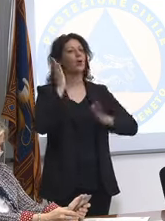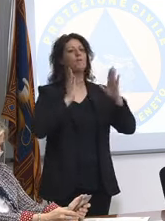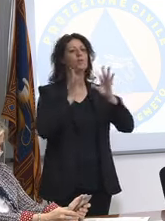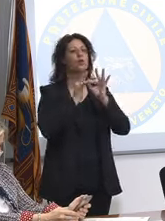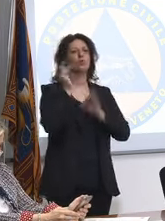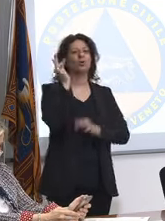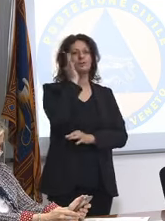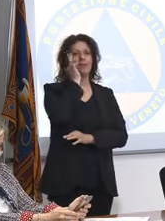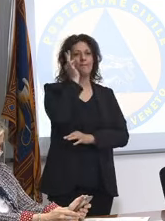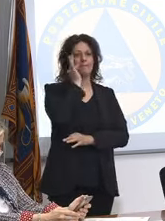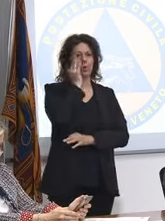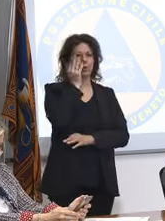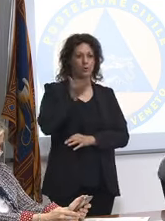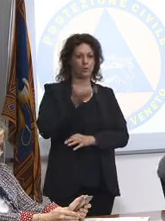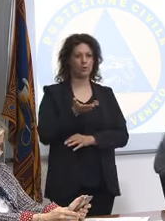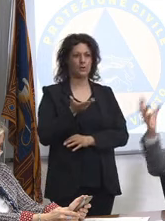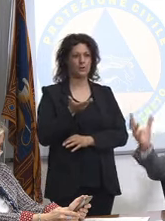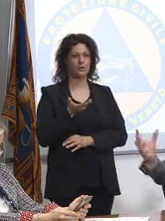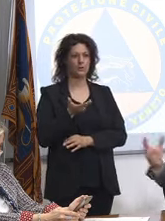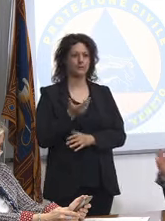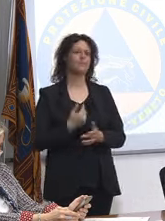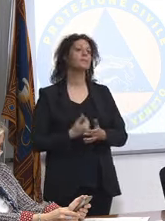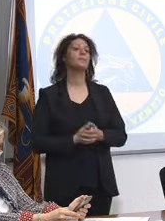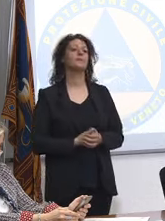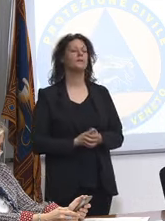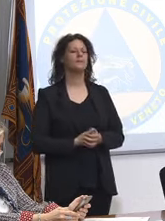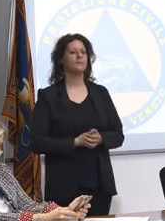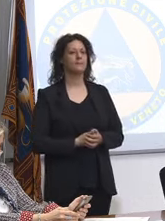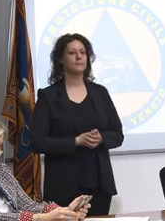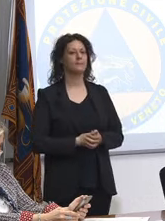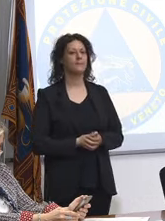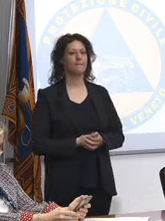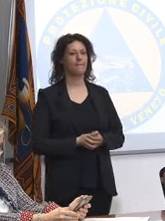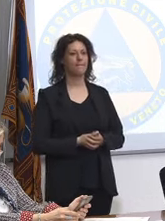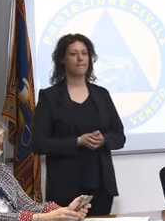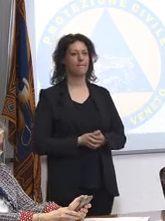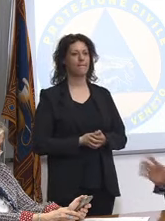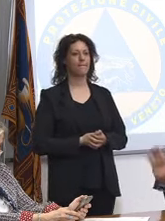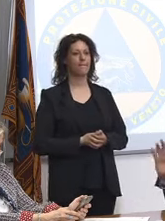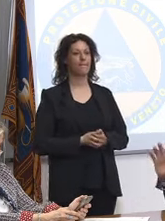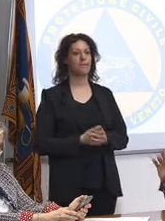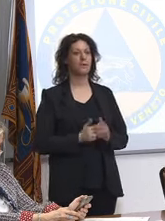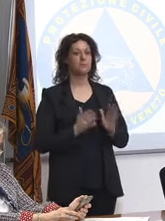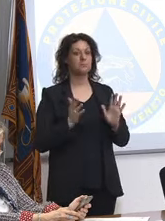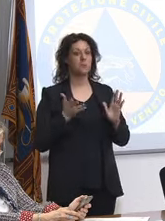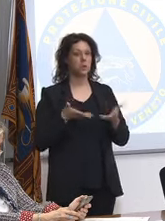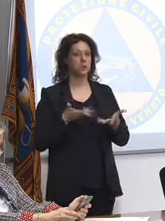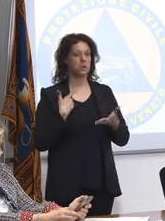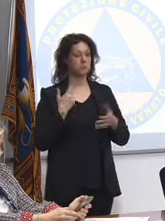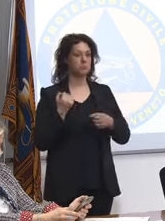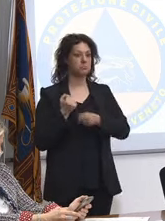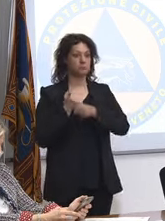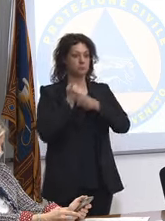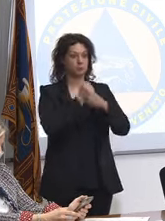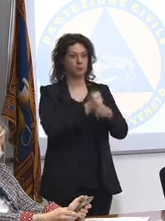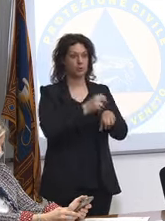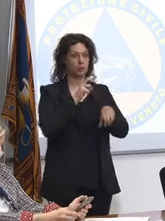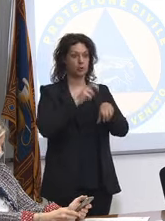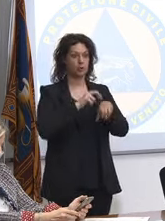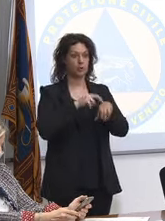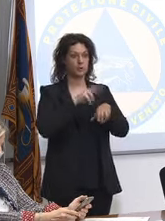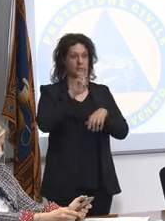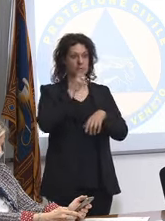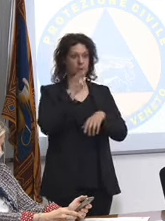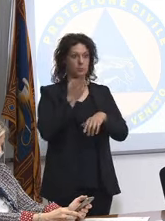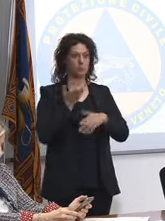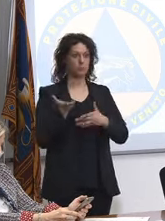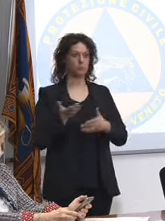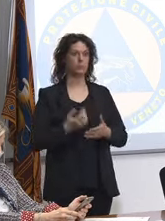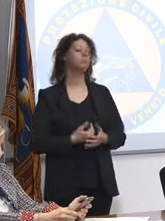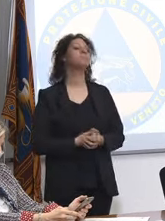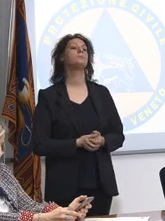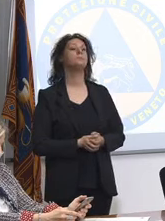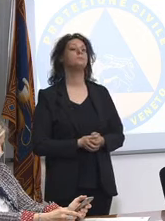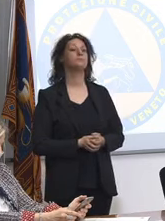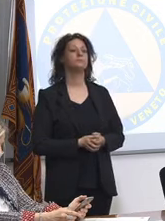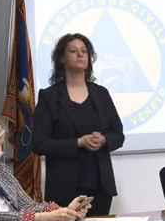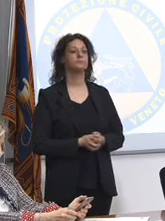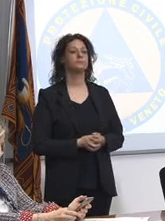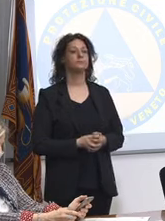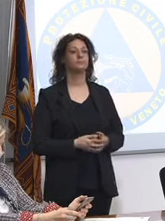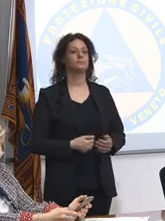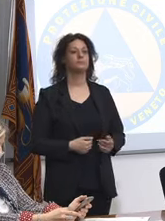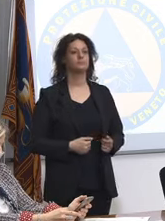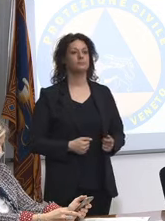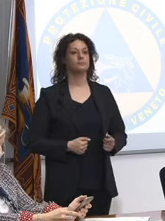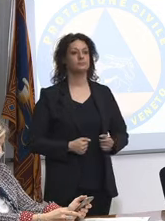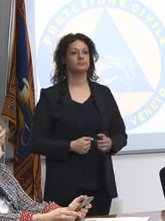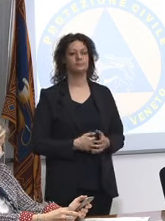ci pensate, in un mondo che va in tutt'altra direzione. A questo punto lascio la parola alla dottoressa Russo, io la lascio, cioè,